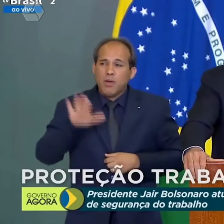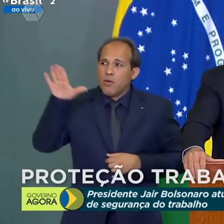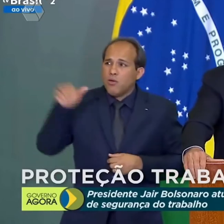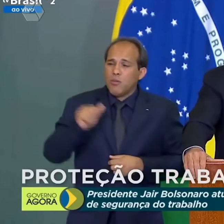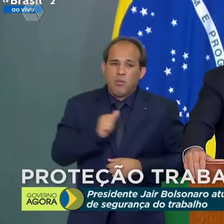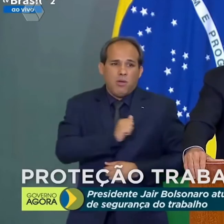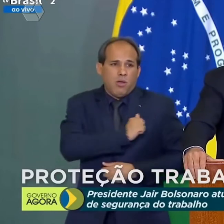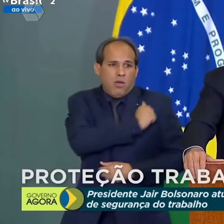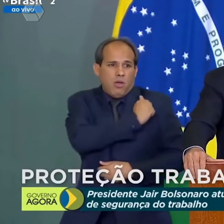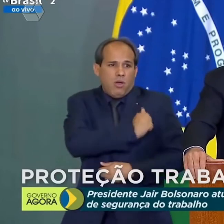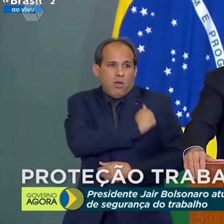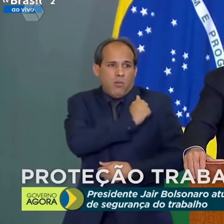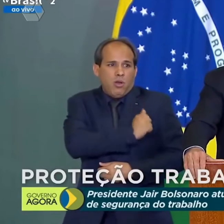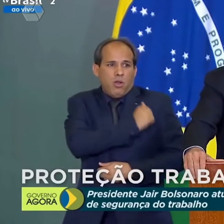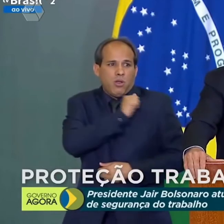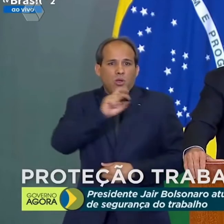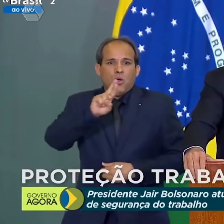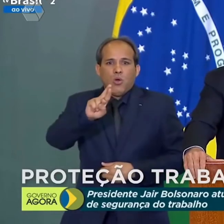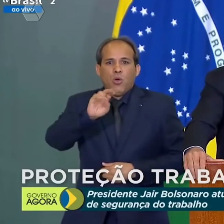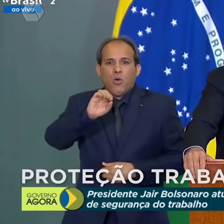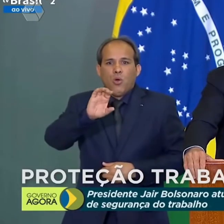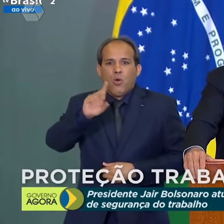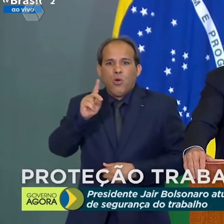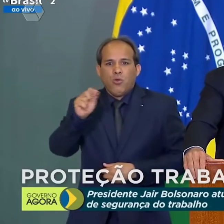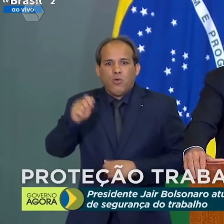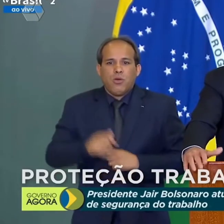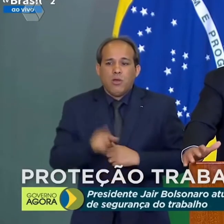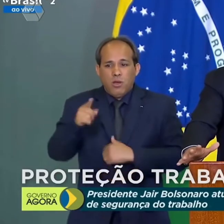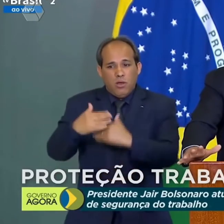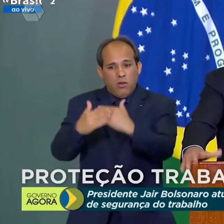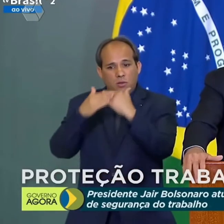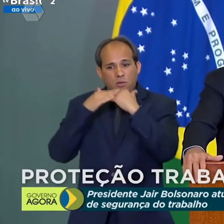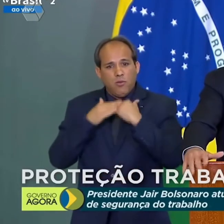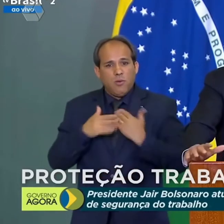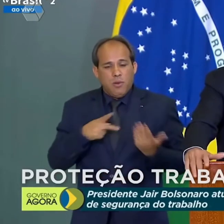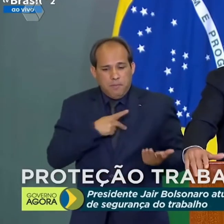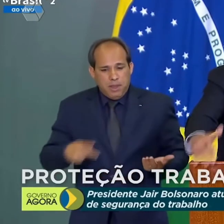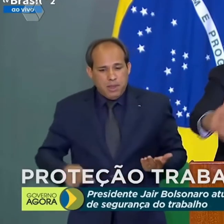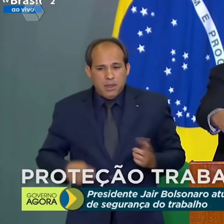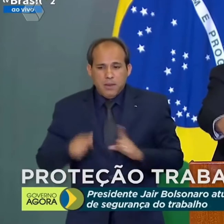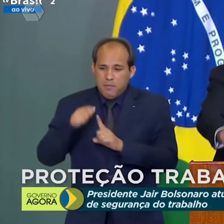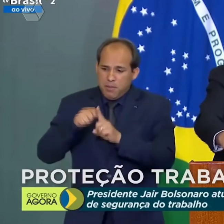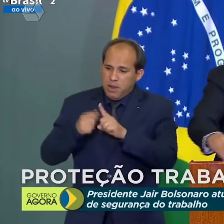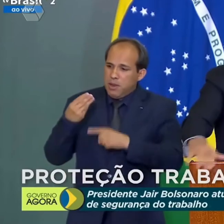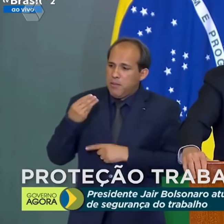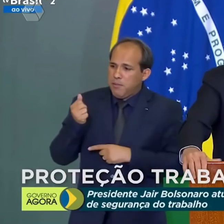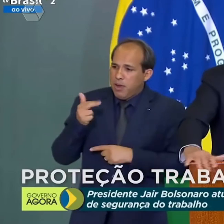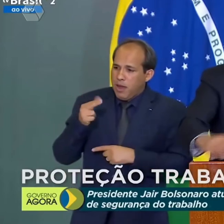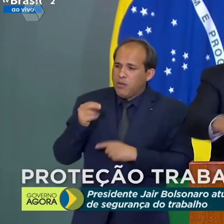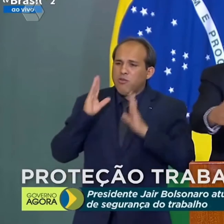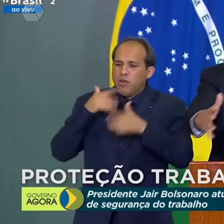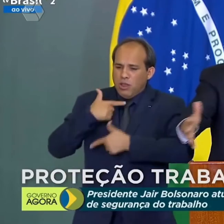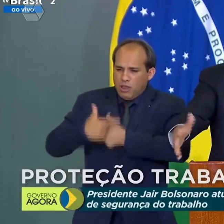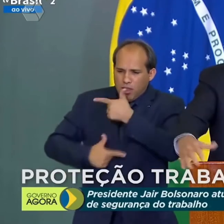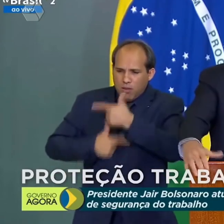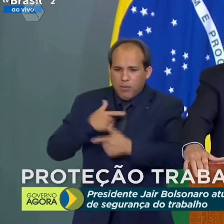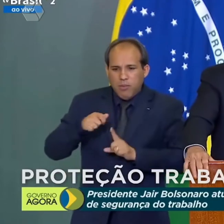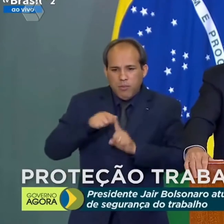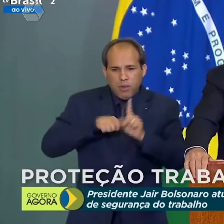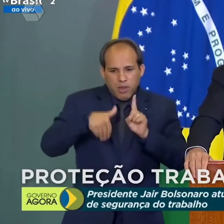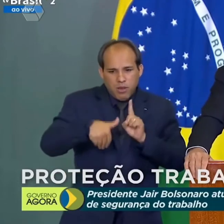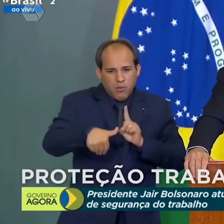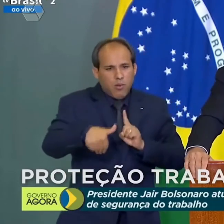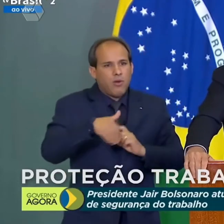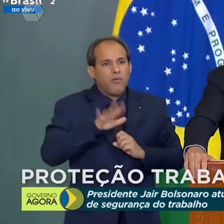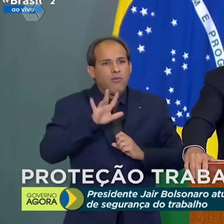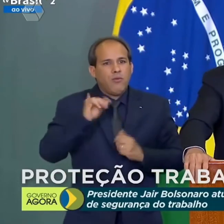Rocha, da Secretaria de Assuntos Estratégicos. Rocha, o assunto é esse. Presidente, desde março estamos trabalhando, o mês que vem vamos entregar